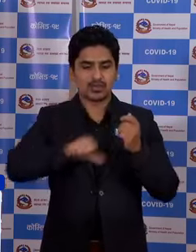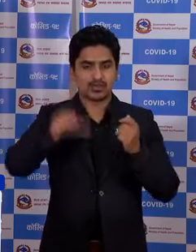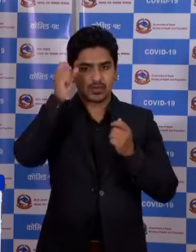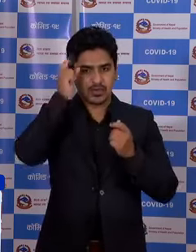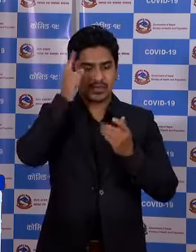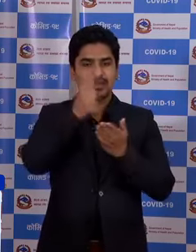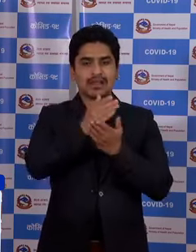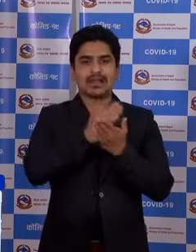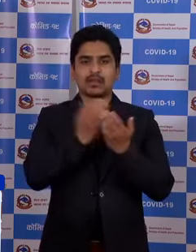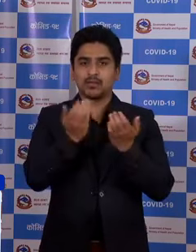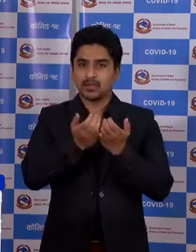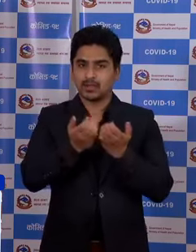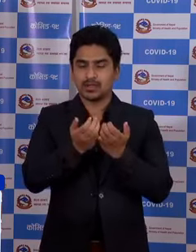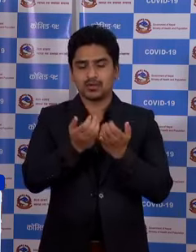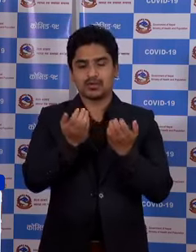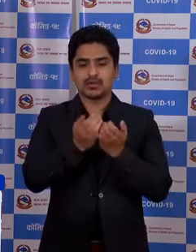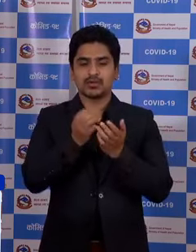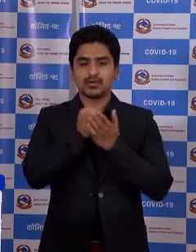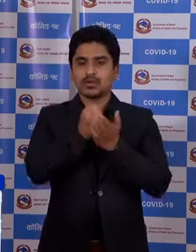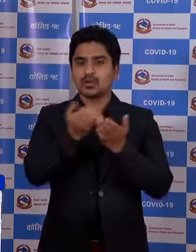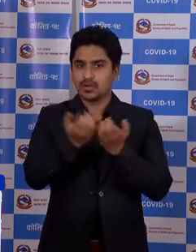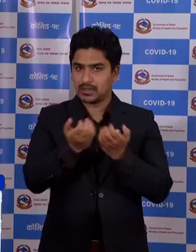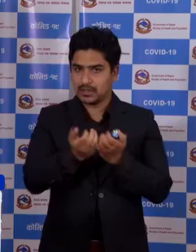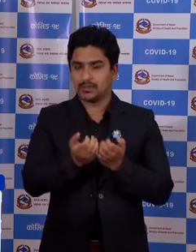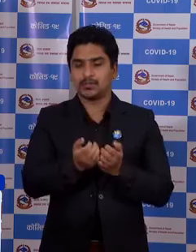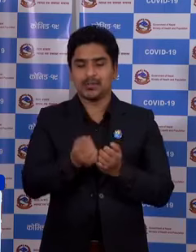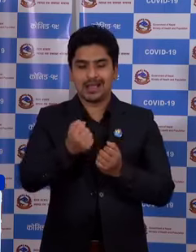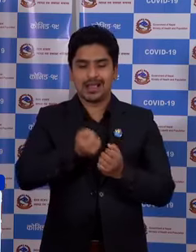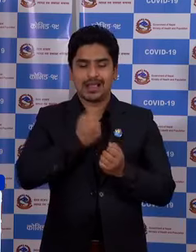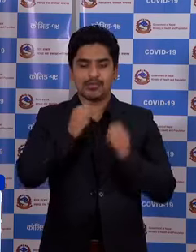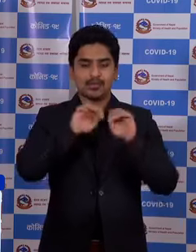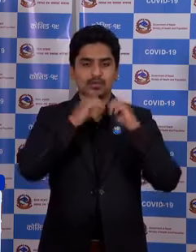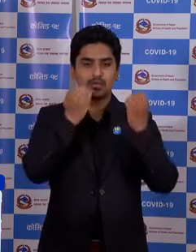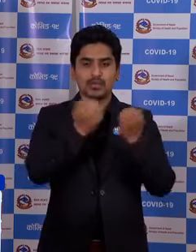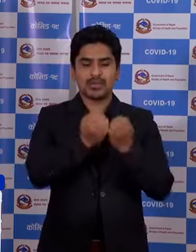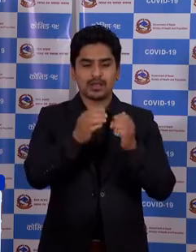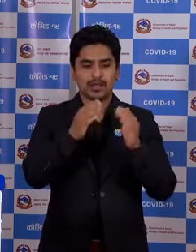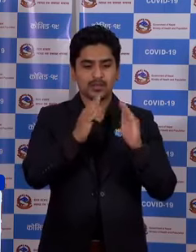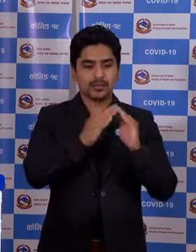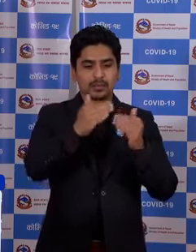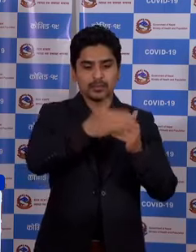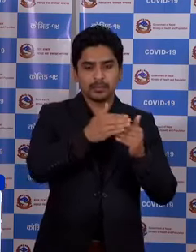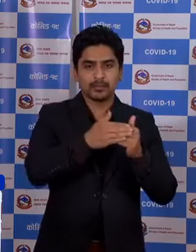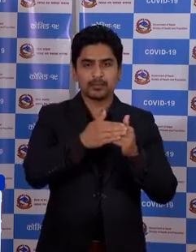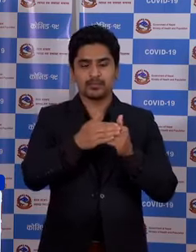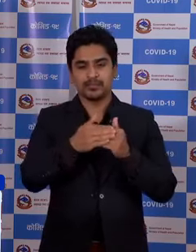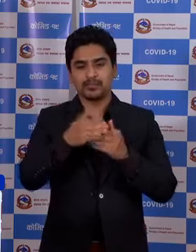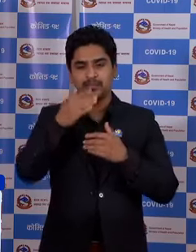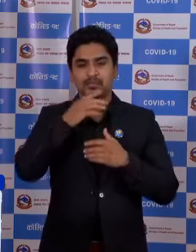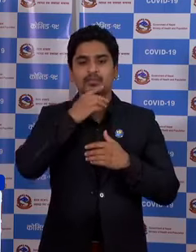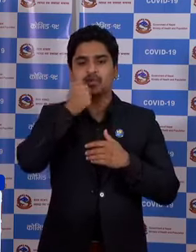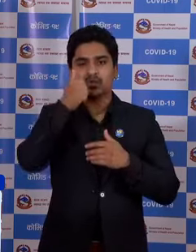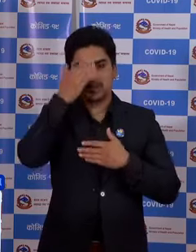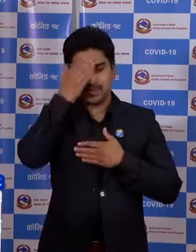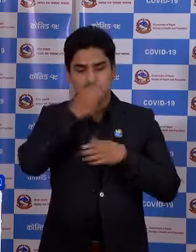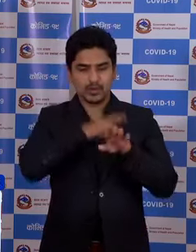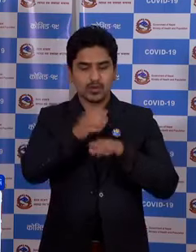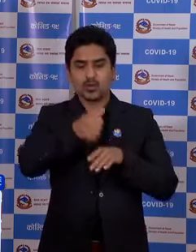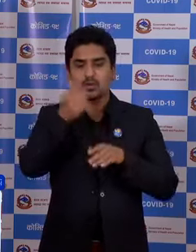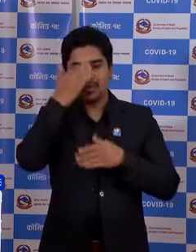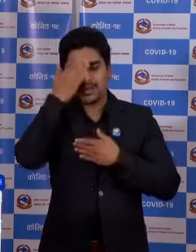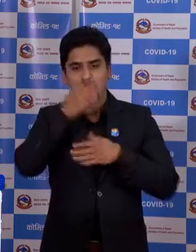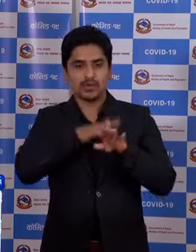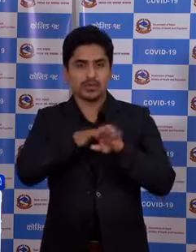सचेतनाका कार्यक्रमहरू गर्ने गर्न सघाउने, आफ्ना समुदाय टोल छिमेकमा भएका दीर्घ रोगीहरू अन्य